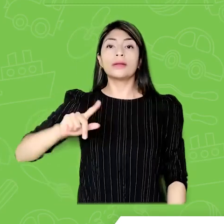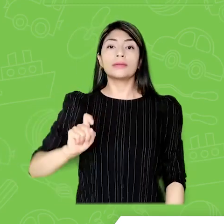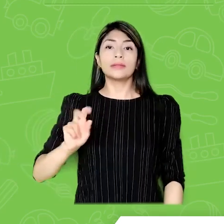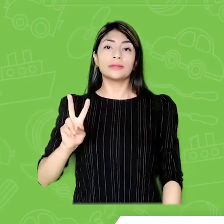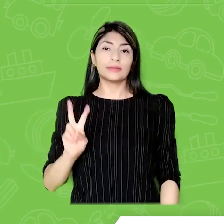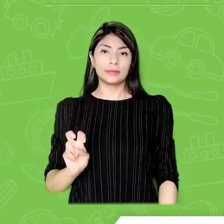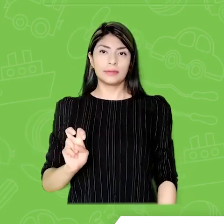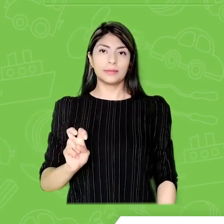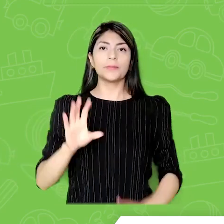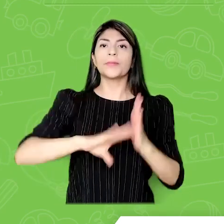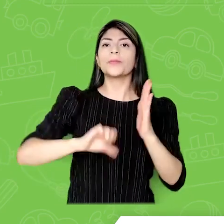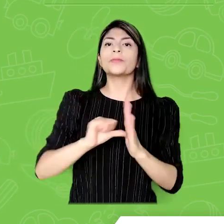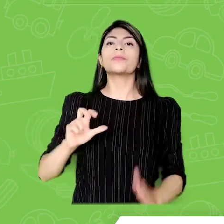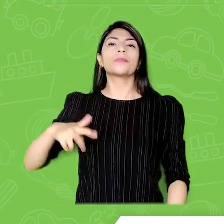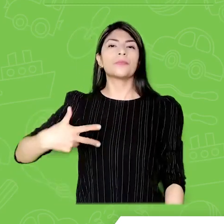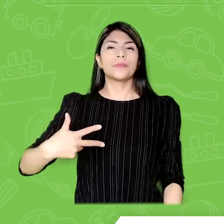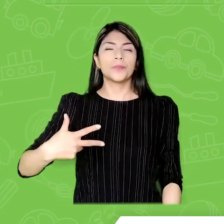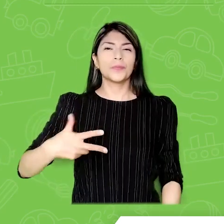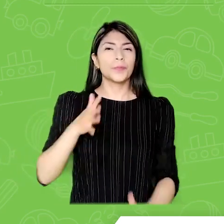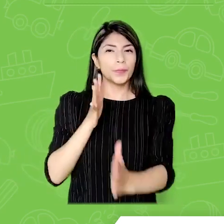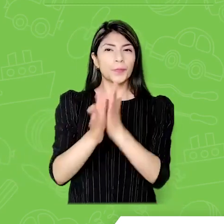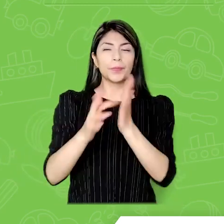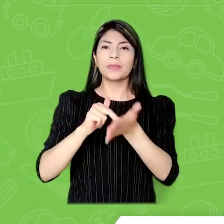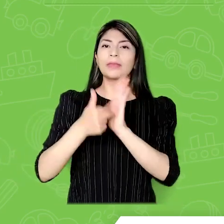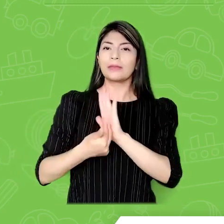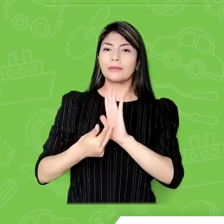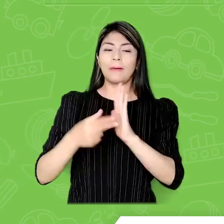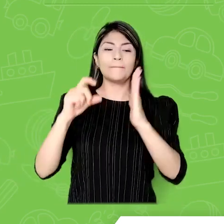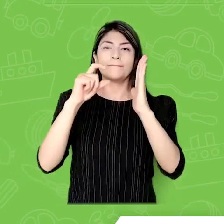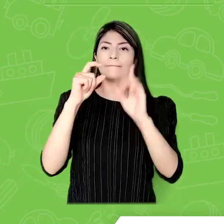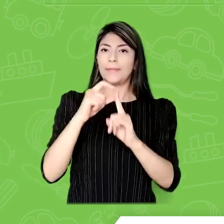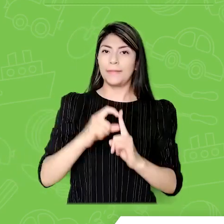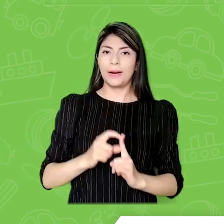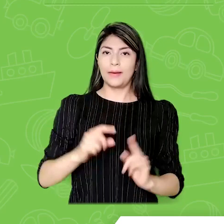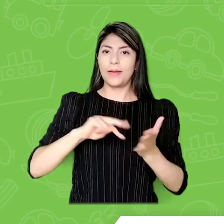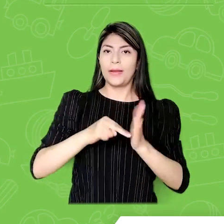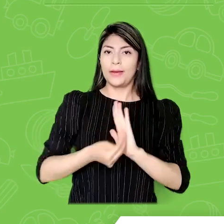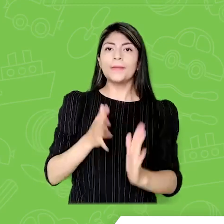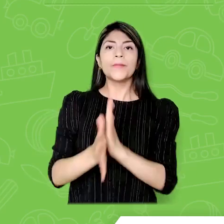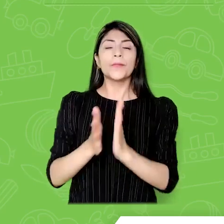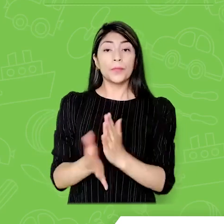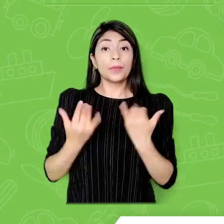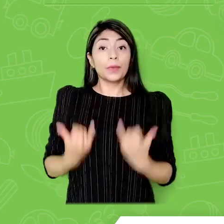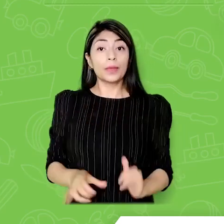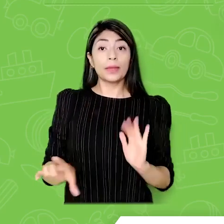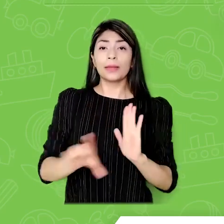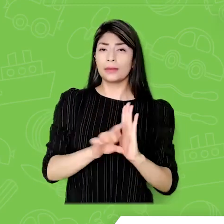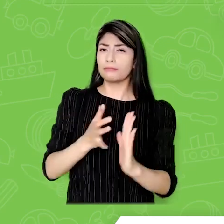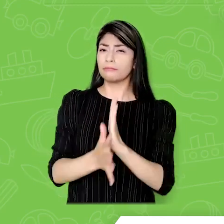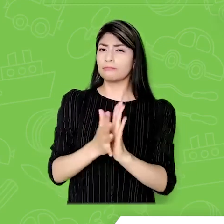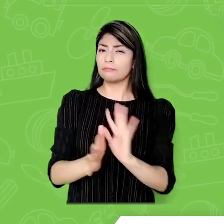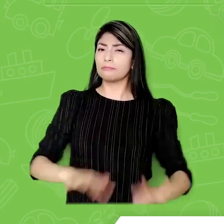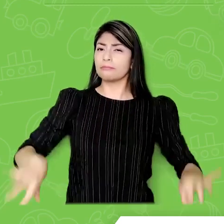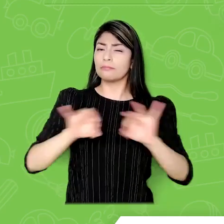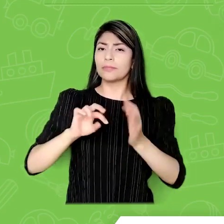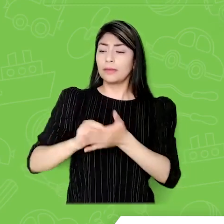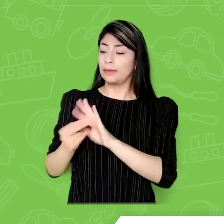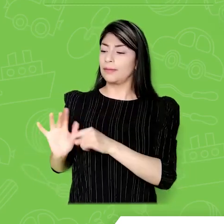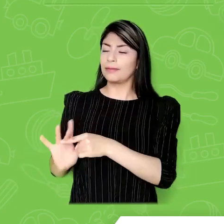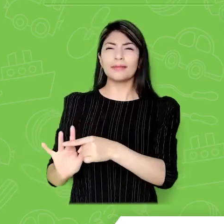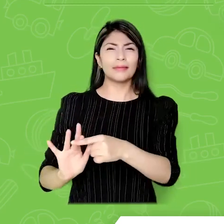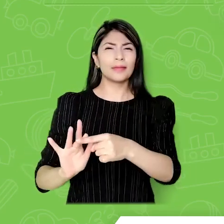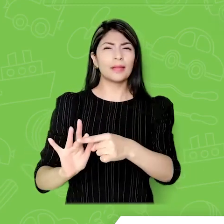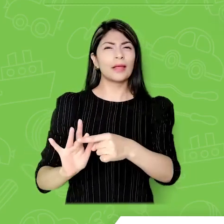3. Definiciones. Para los efectos de la presente ley entiéndase como práctica laboral todas aquellas